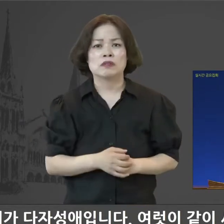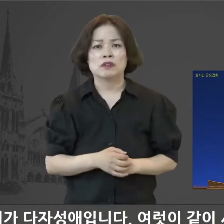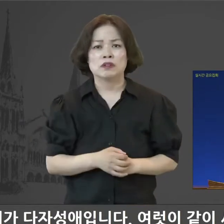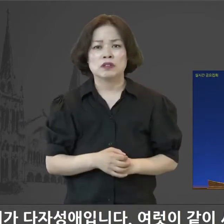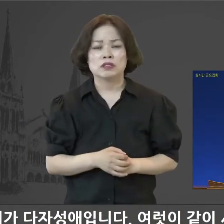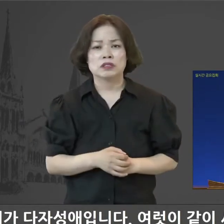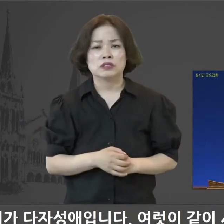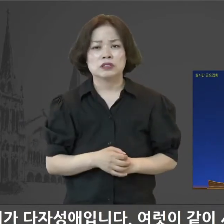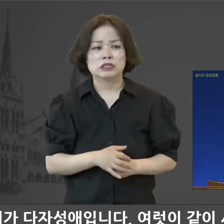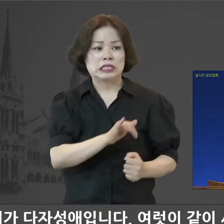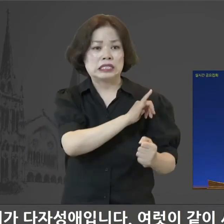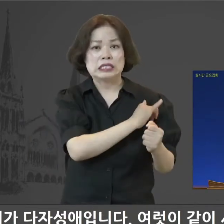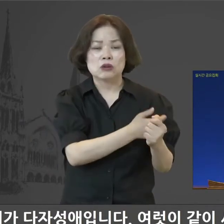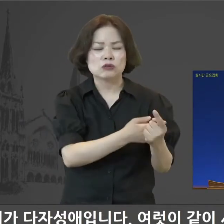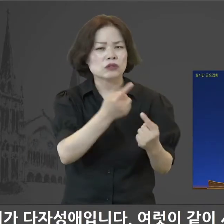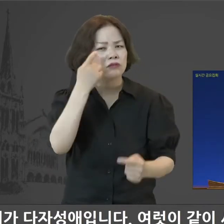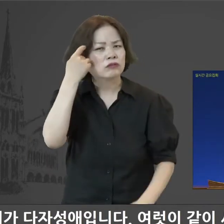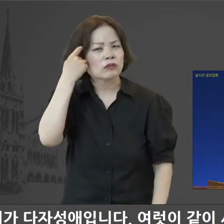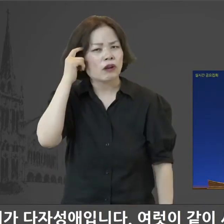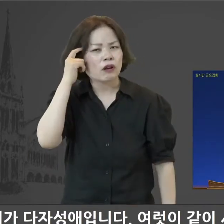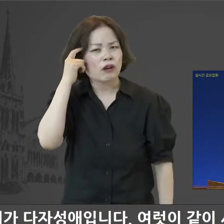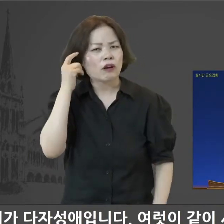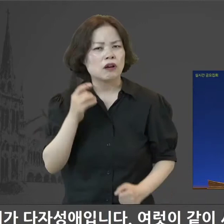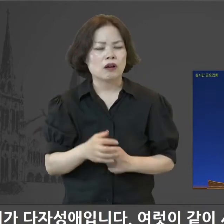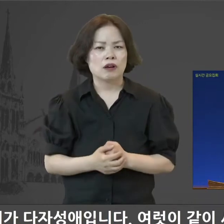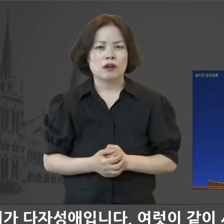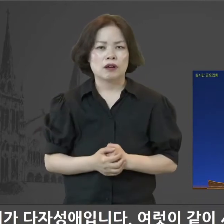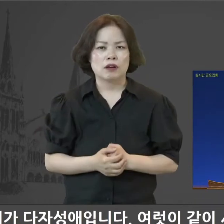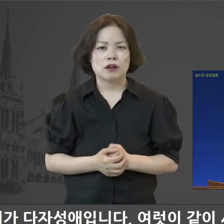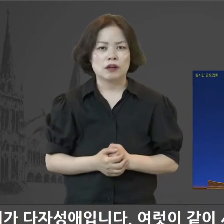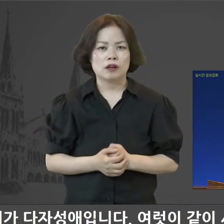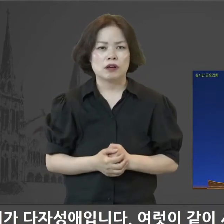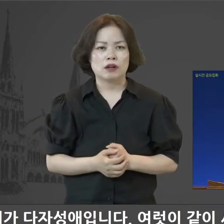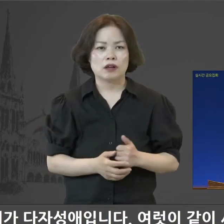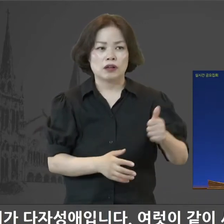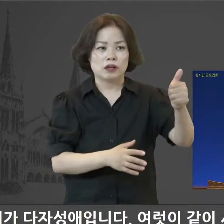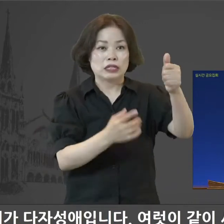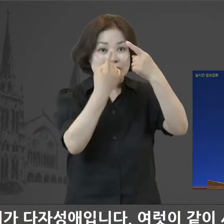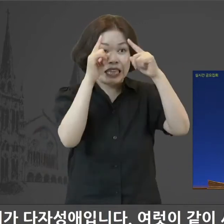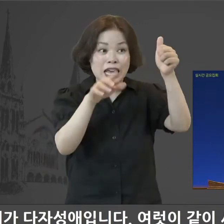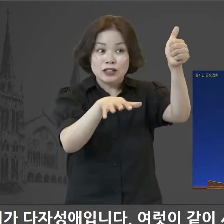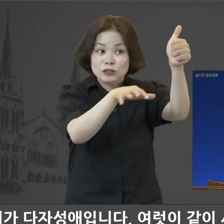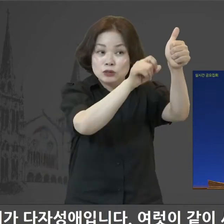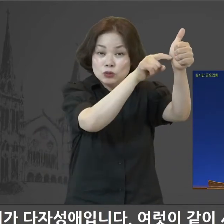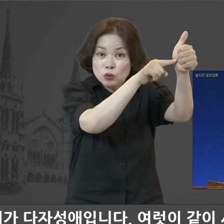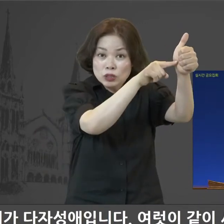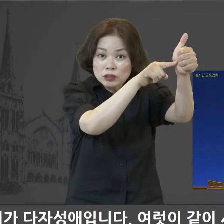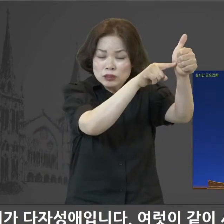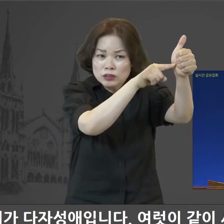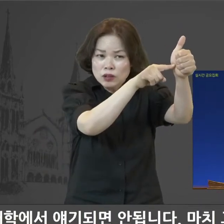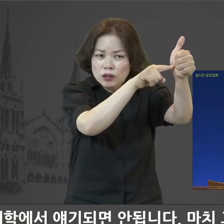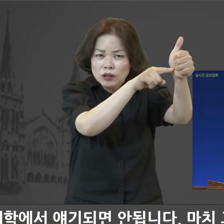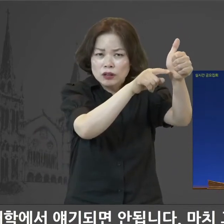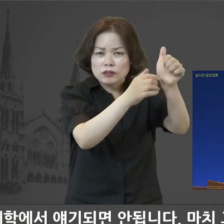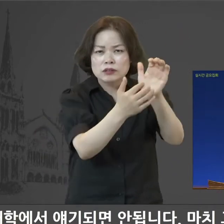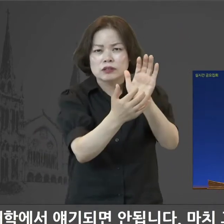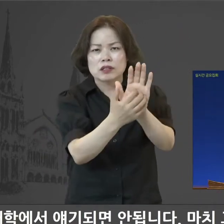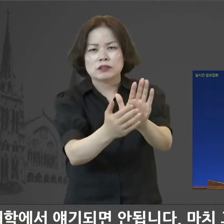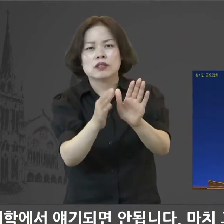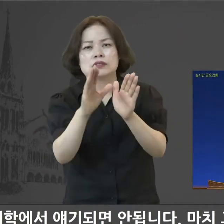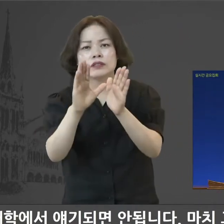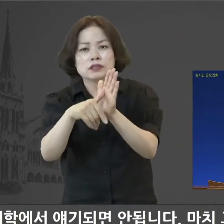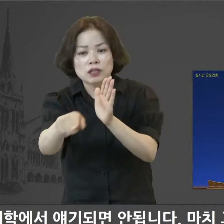그게 인권인 것처럼 얘기하면 안 됩니다. 그래서 총장님과 보직 교수님들이 그걸 제재하고 징계했을